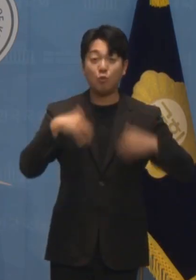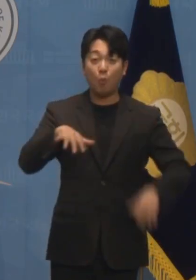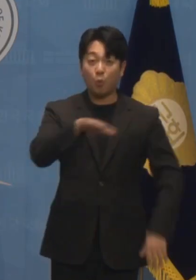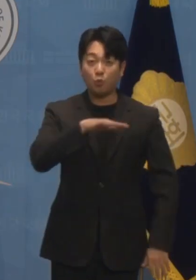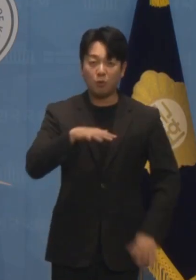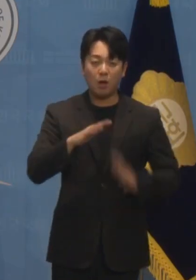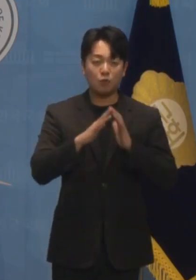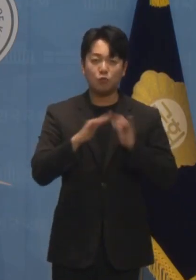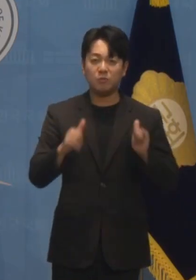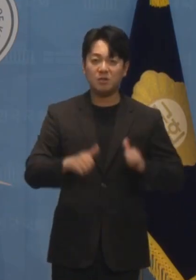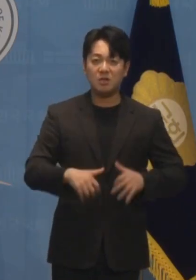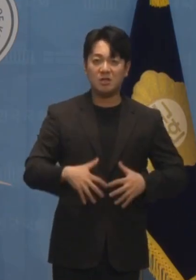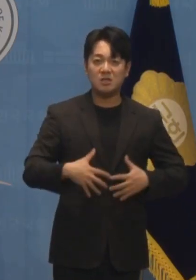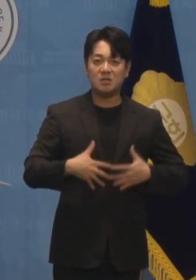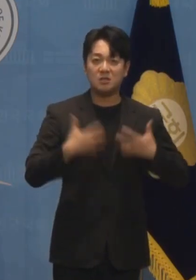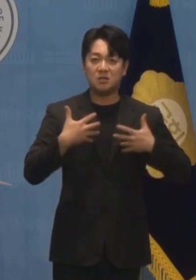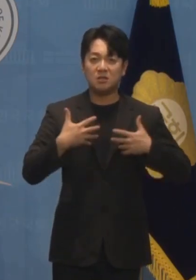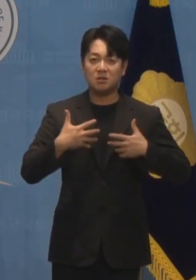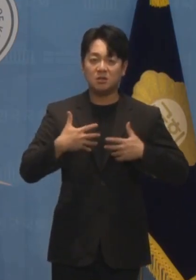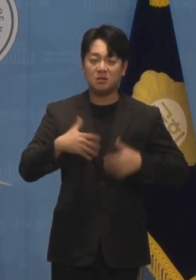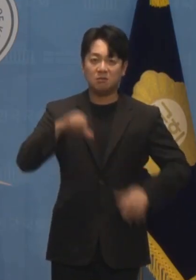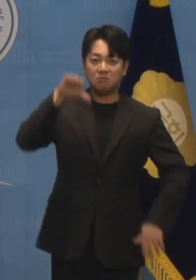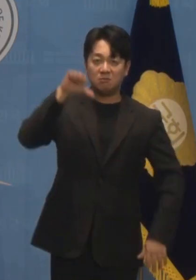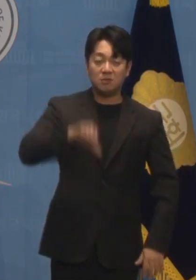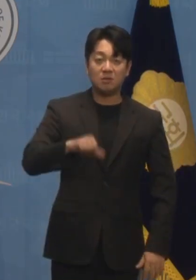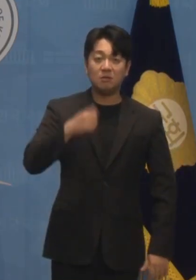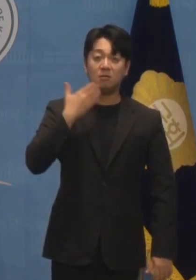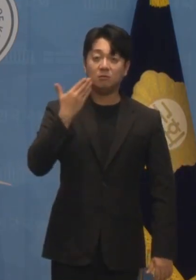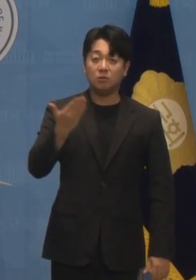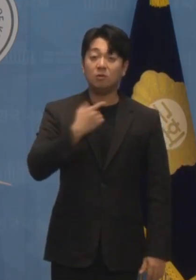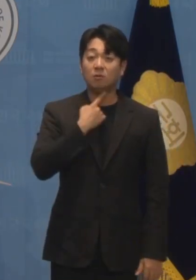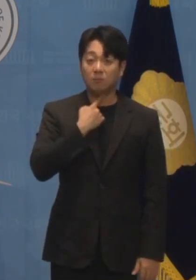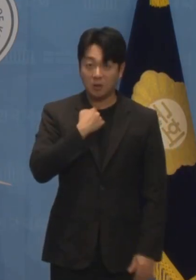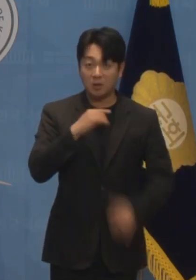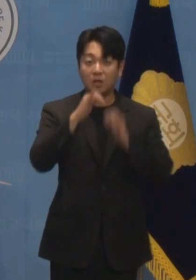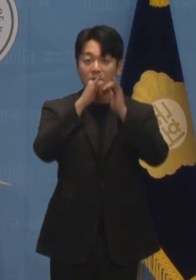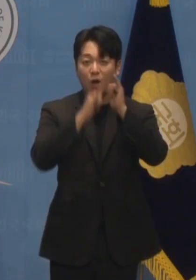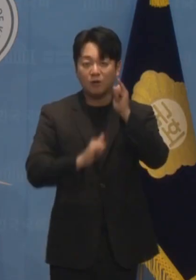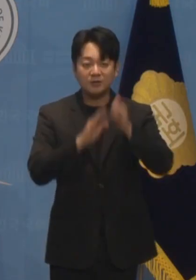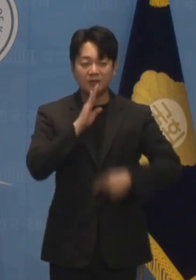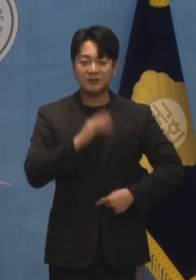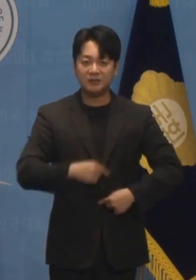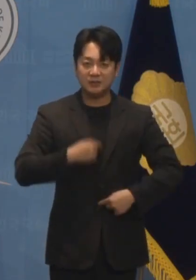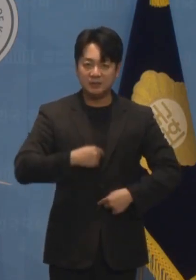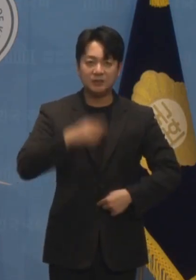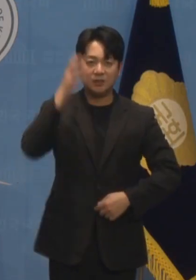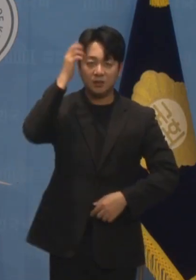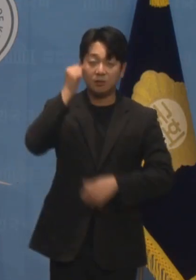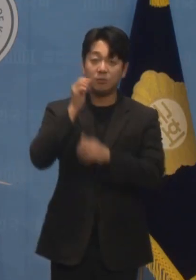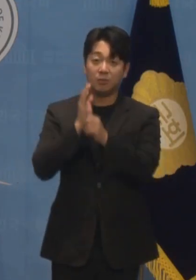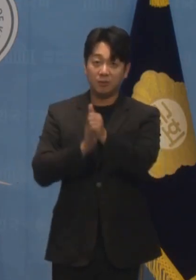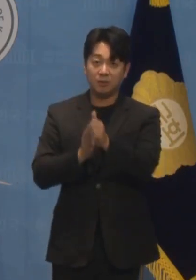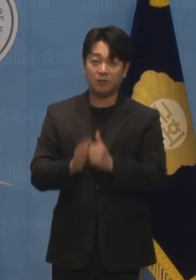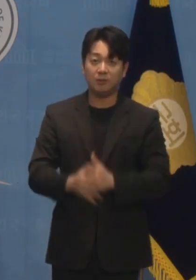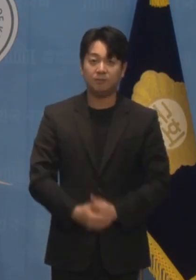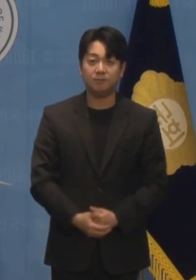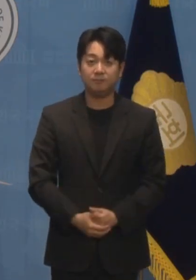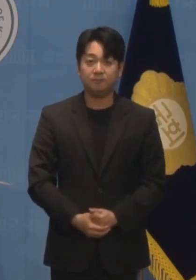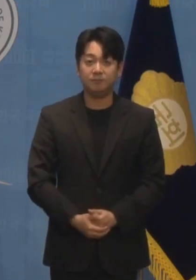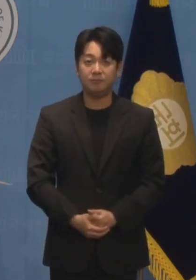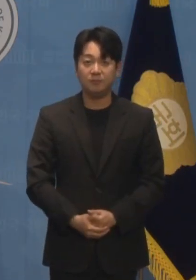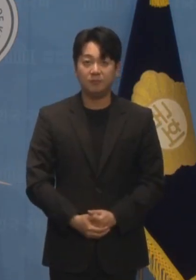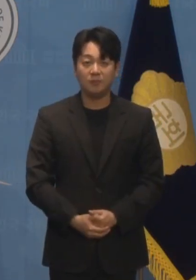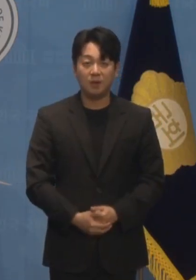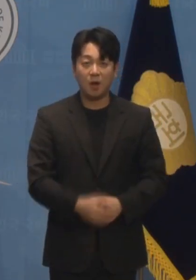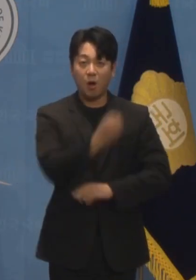점을 명확히 인식해야 할 것입니다. 윤석열 대통령은 부끄러운 언론